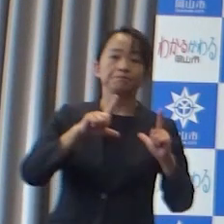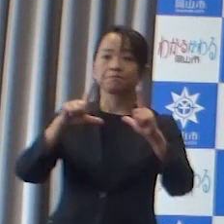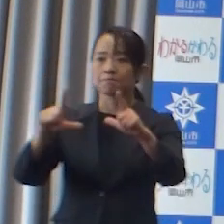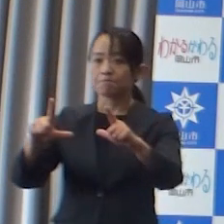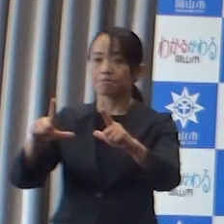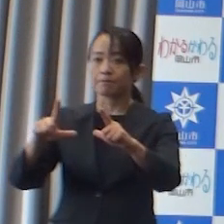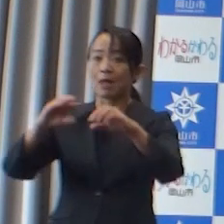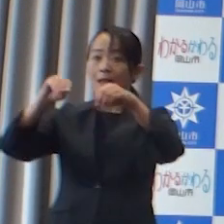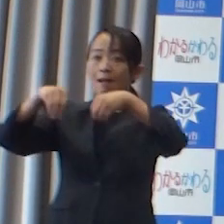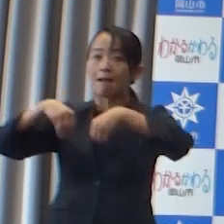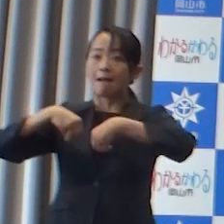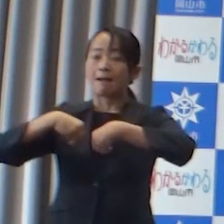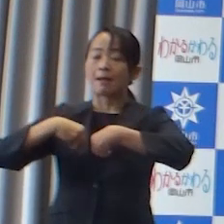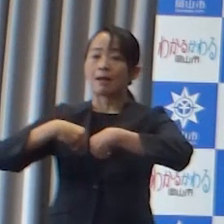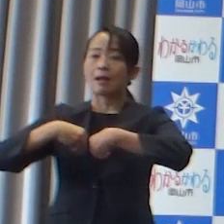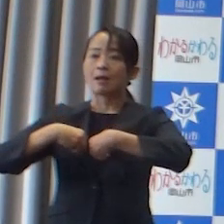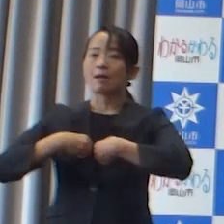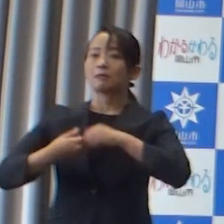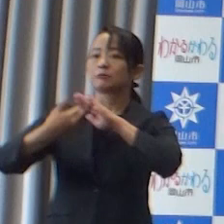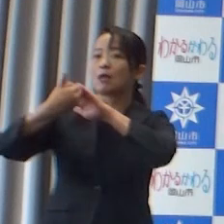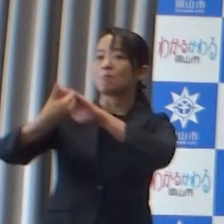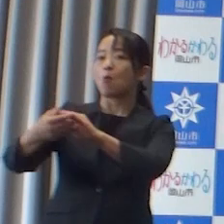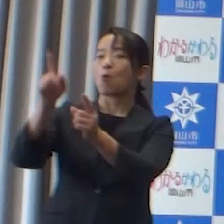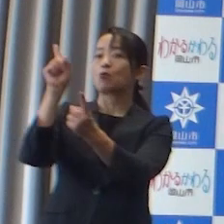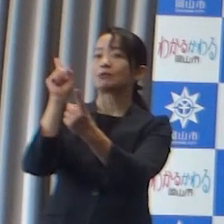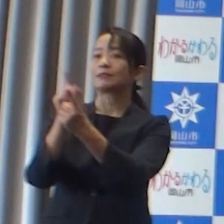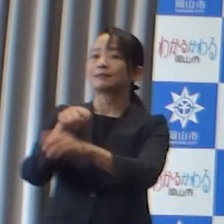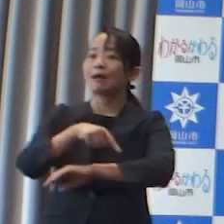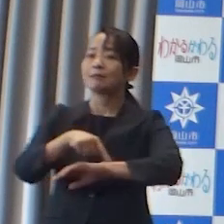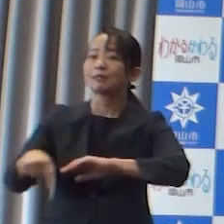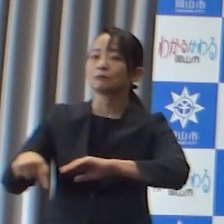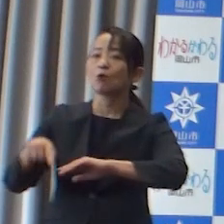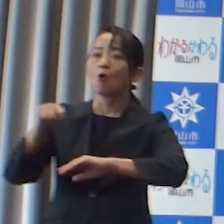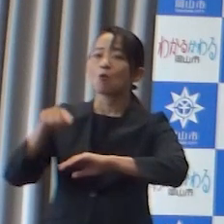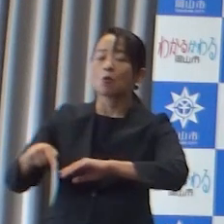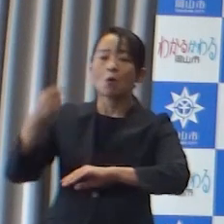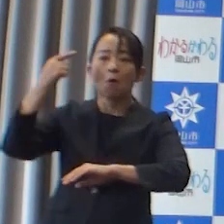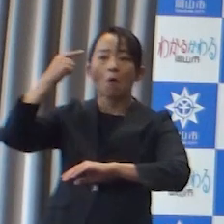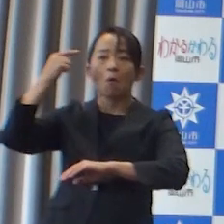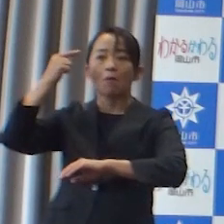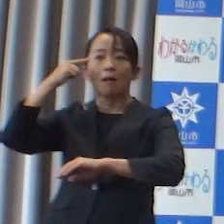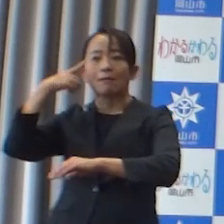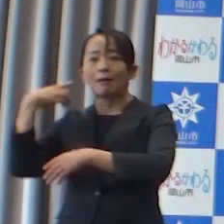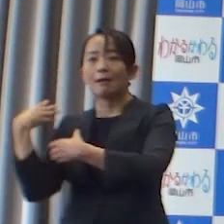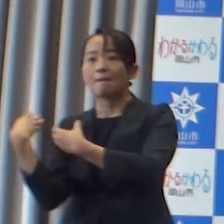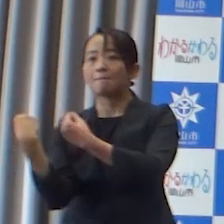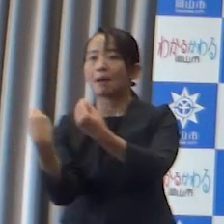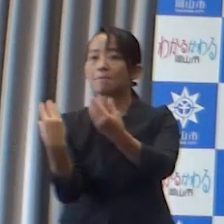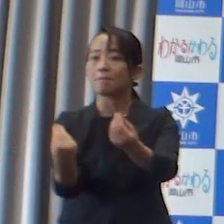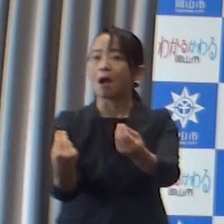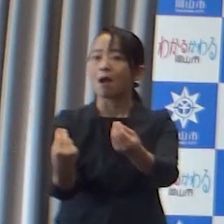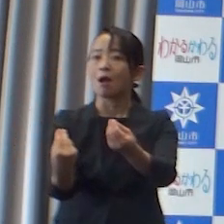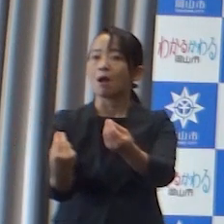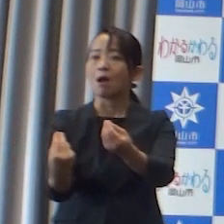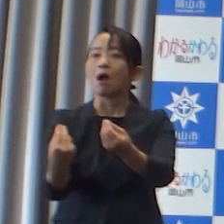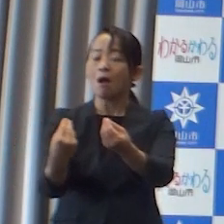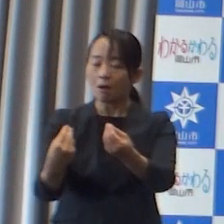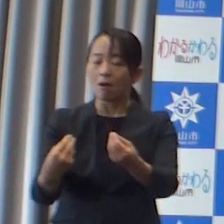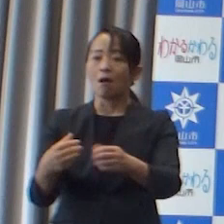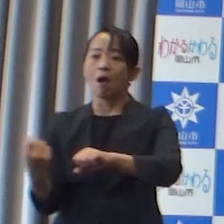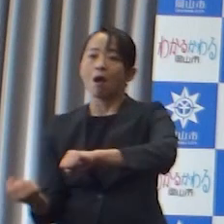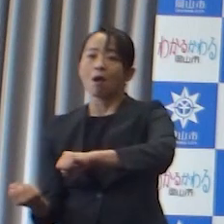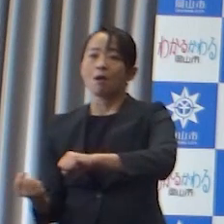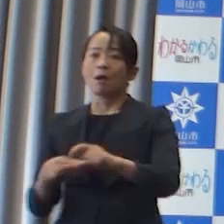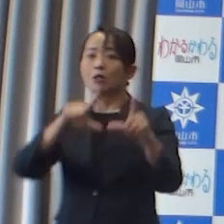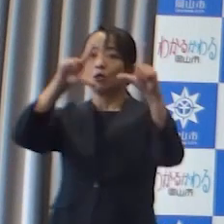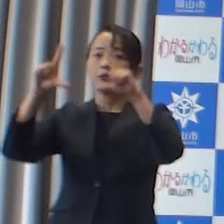はり感染対策に意を払いながらやっぱり元に戻していくっていうのが私は今必要なんじ